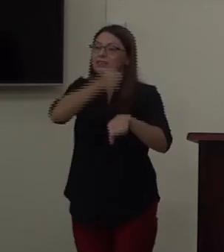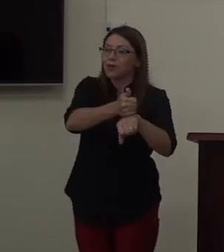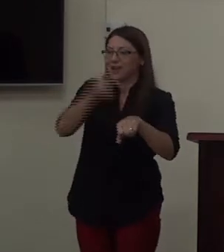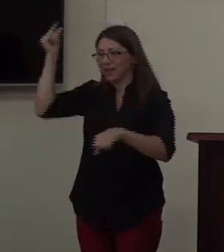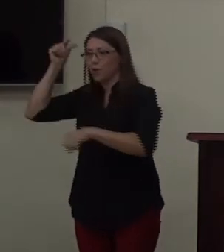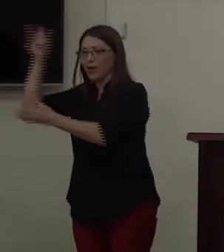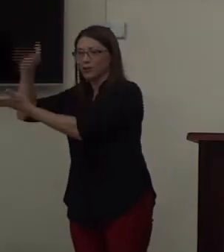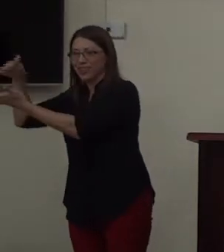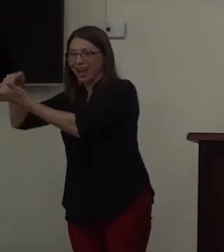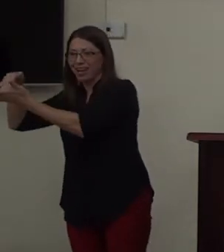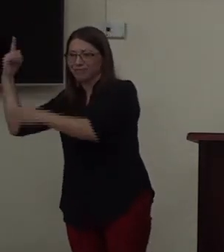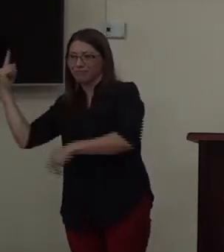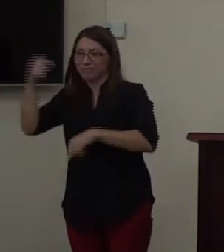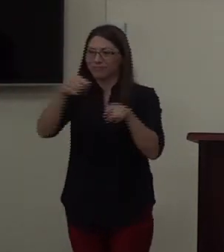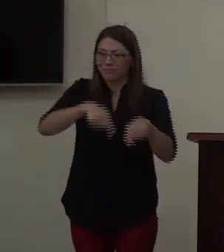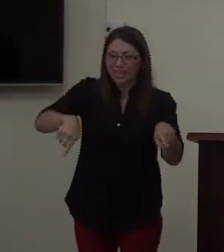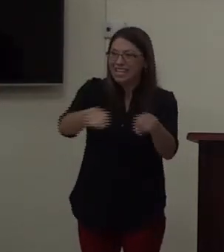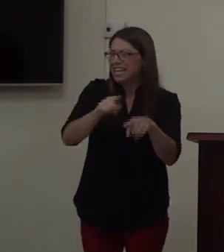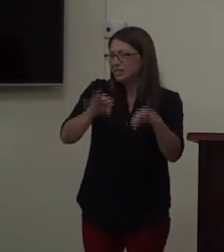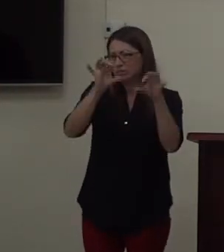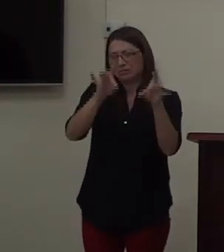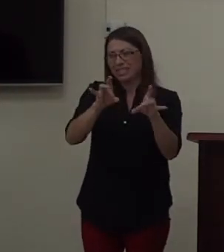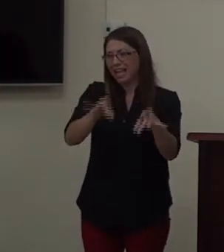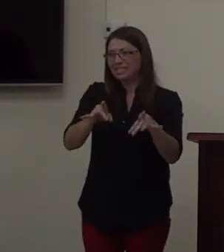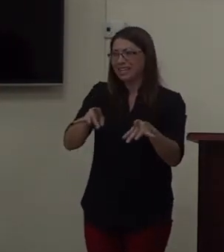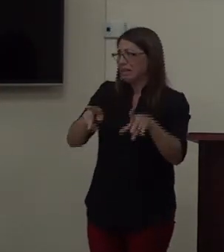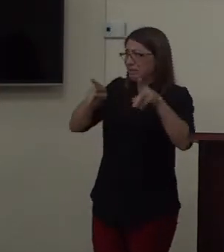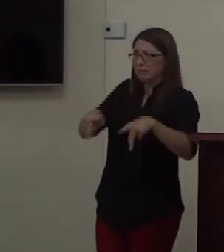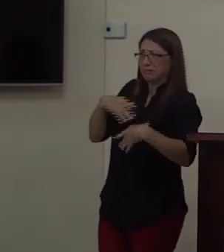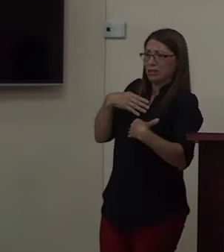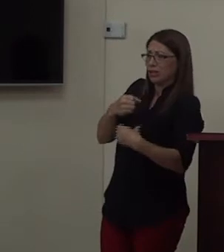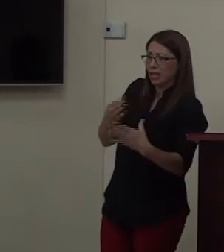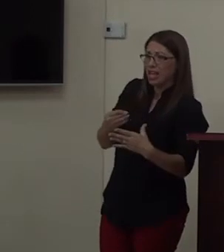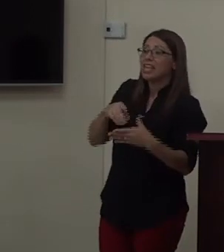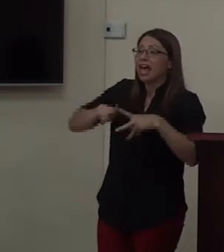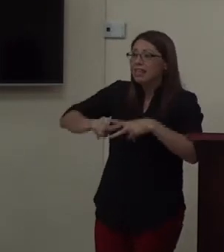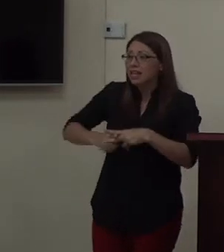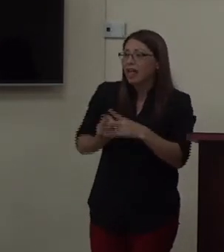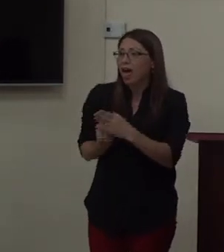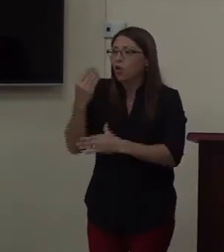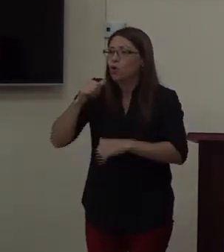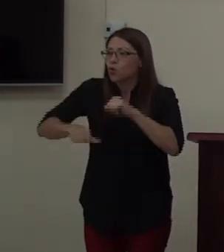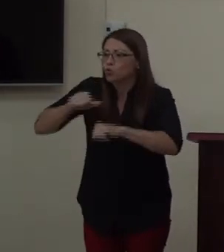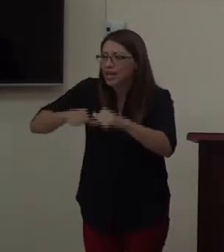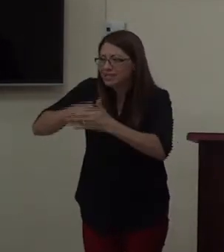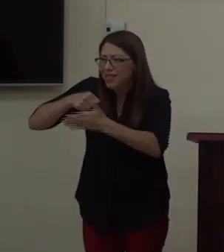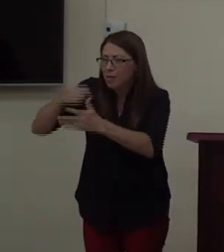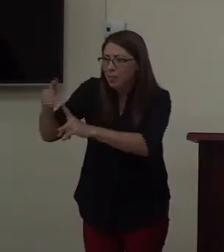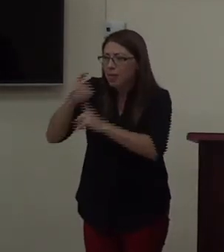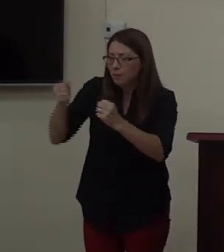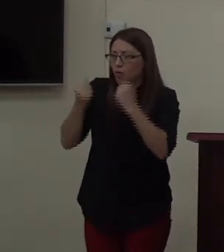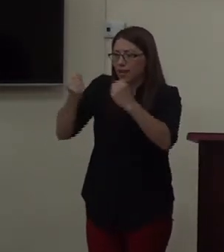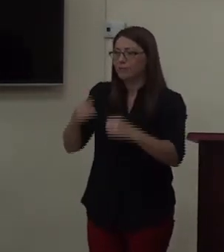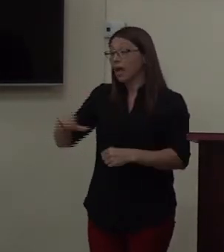resultado también en un desastre, ¿verdad?, sin legitimidad, y que han desatado luchas de poder. Y hay otras autoridades políticas que